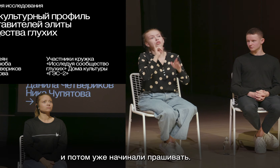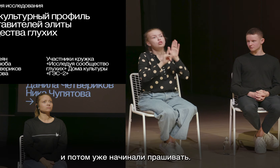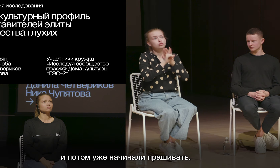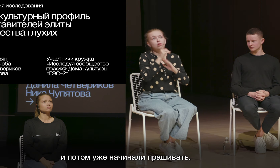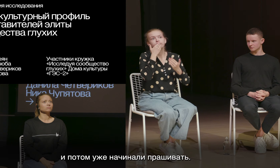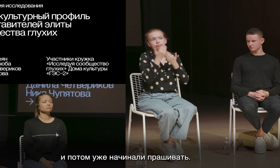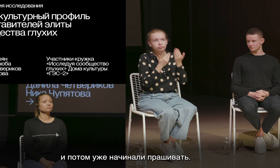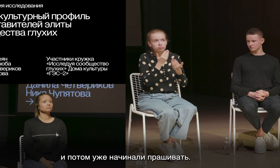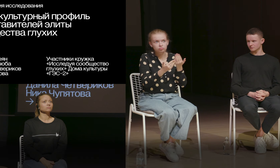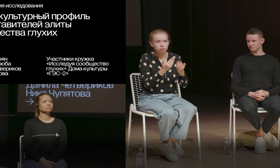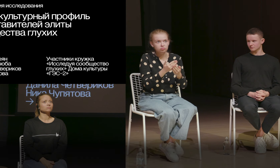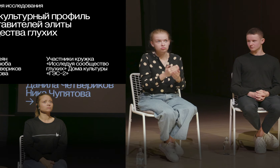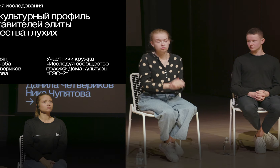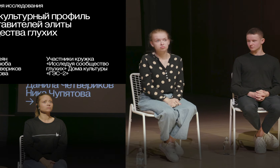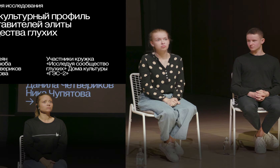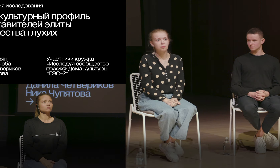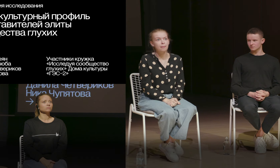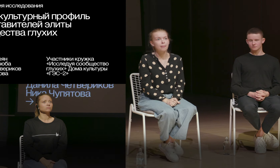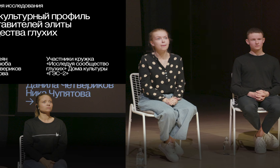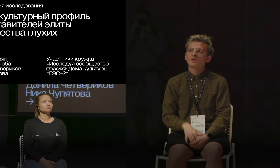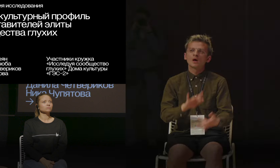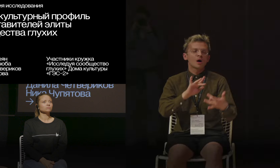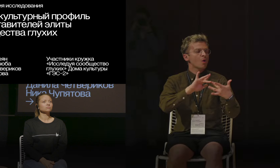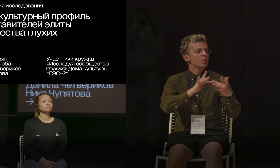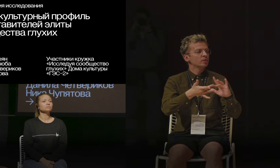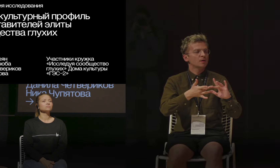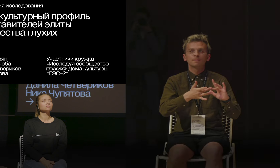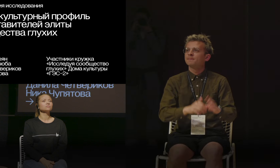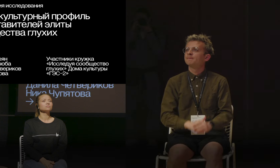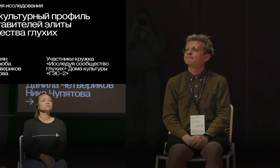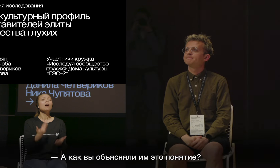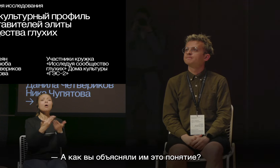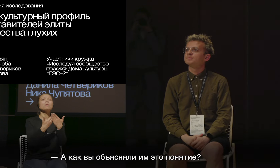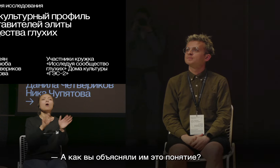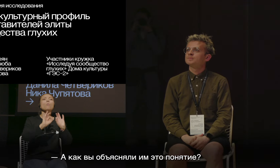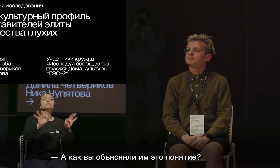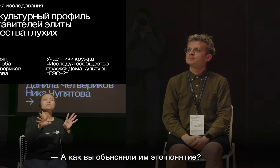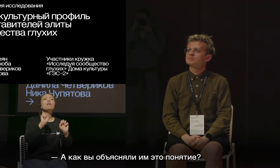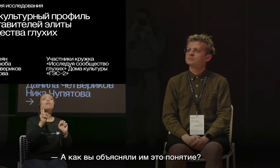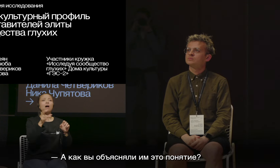И потом мы начинали опрос и опрашивать его.